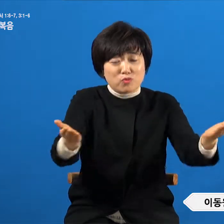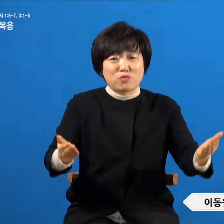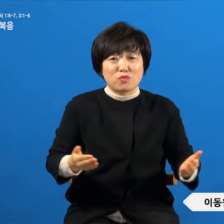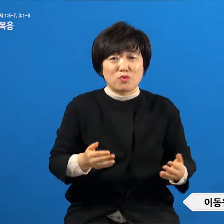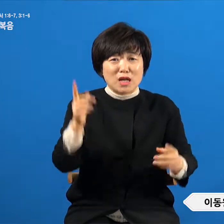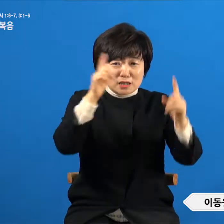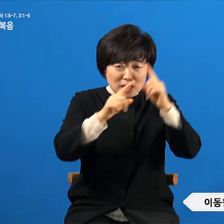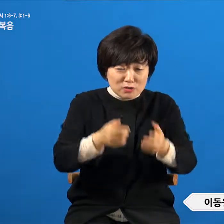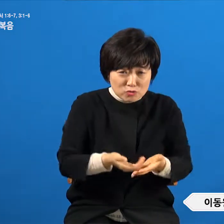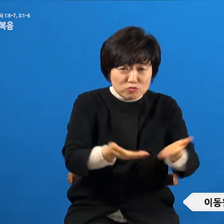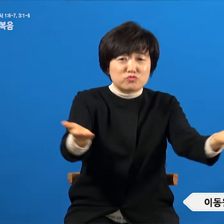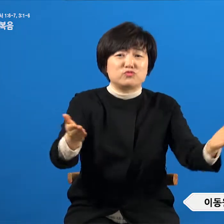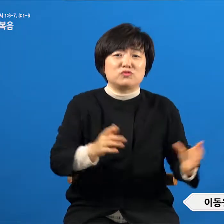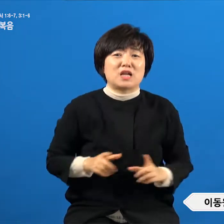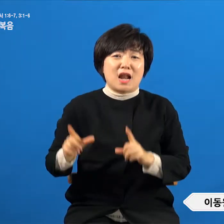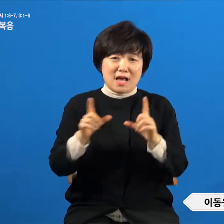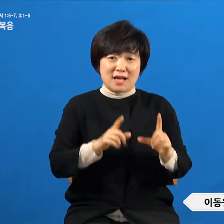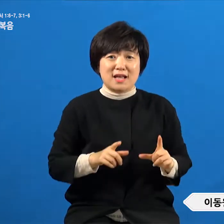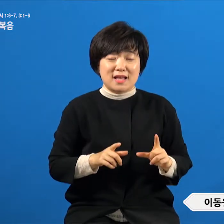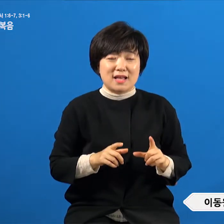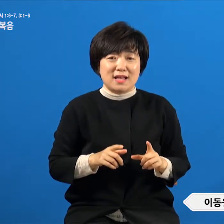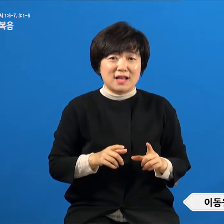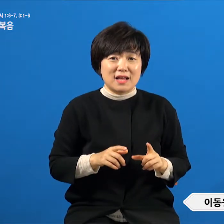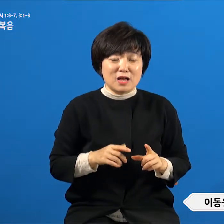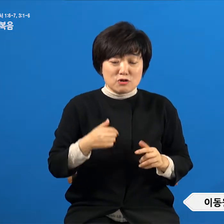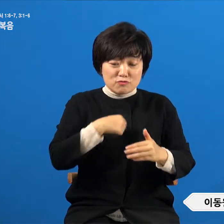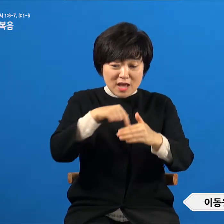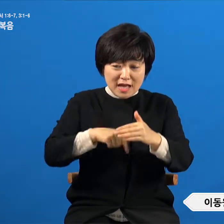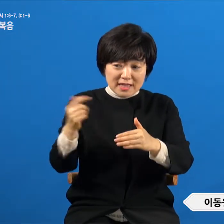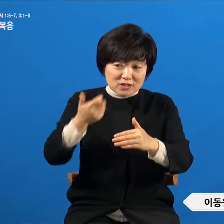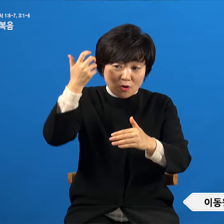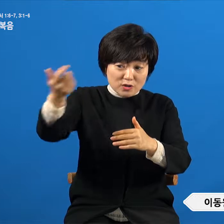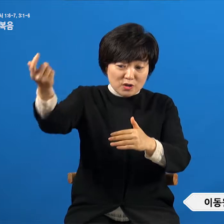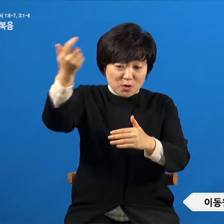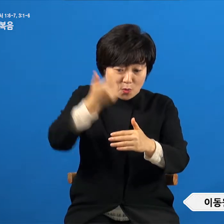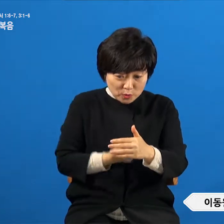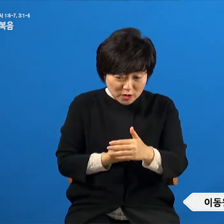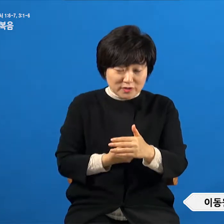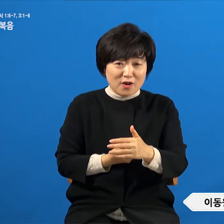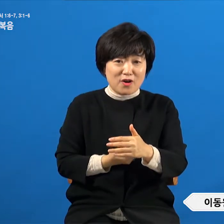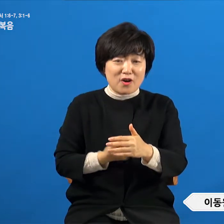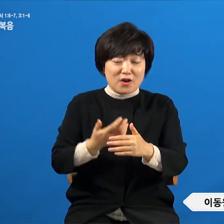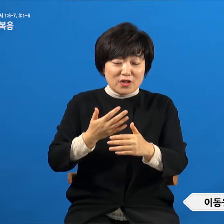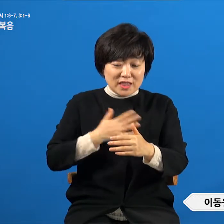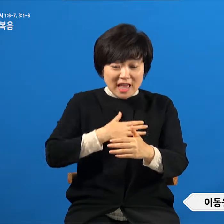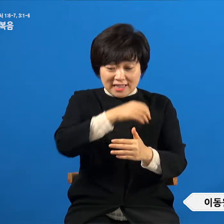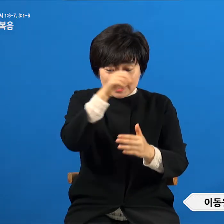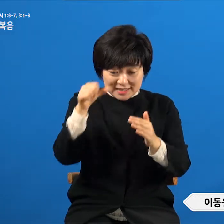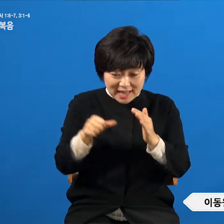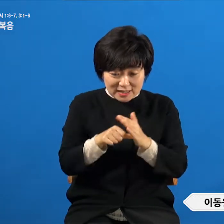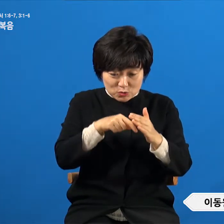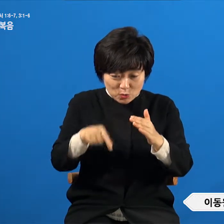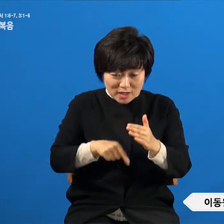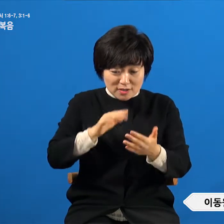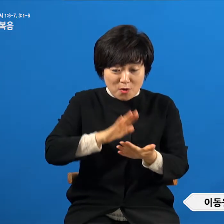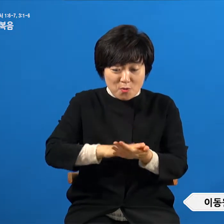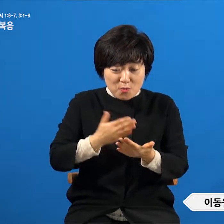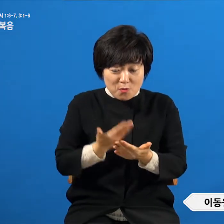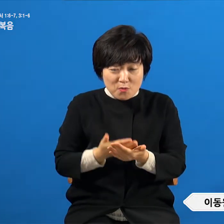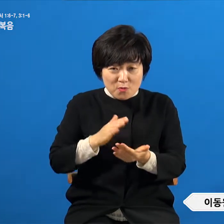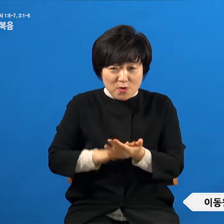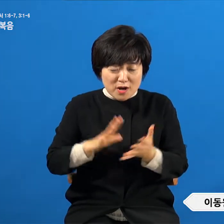상처를 주면서 살아갑니다. 어느 날 우리 안에 오신 성령님은 마침내 여러분과 저의 인생 속에서